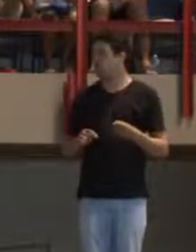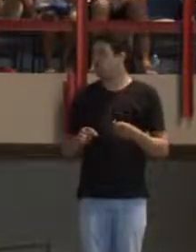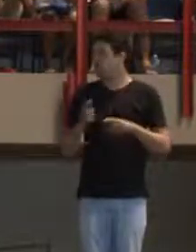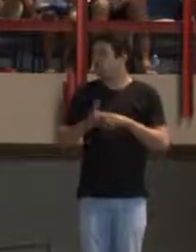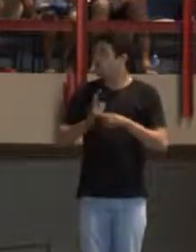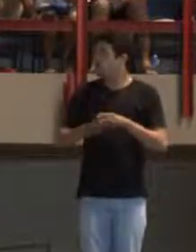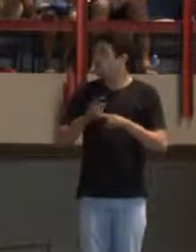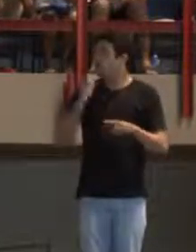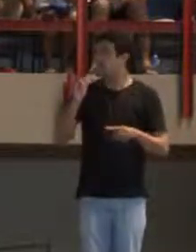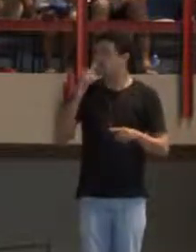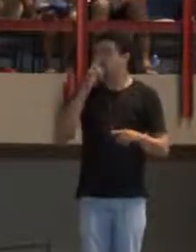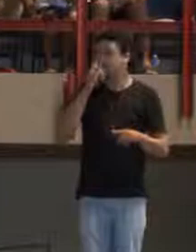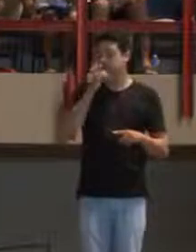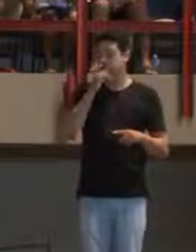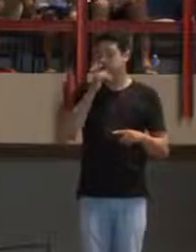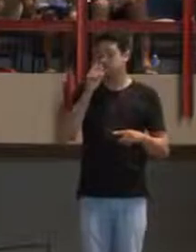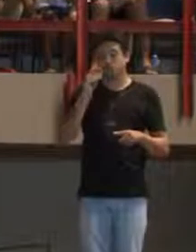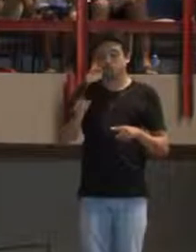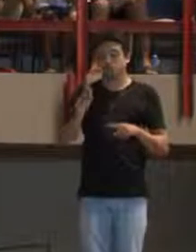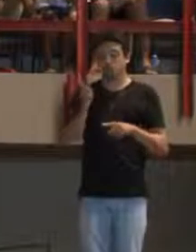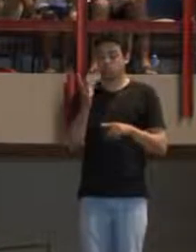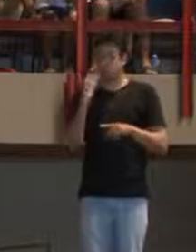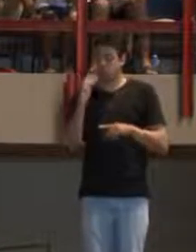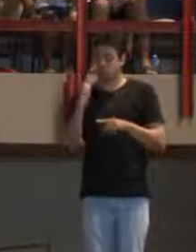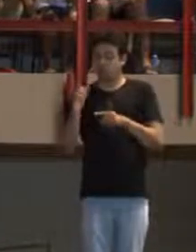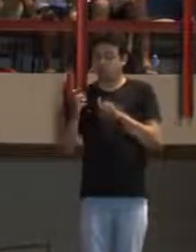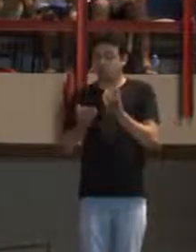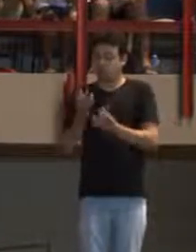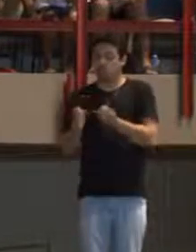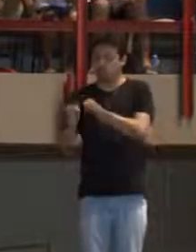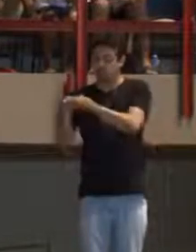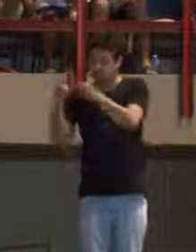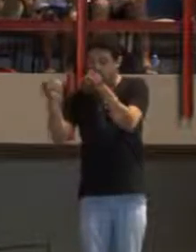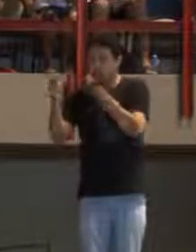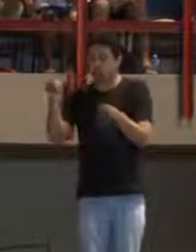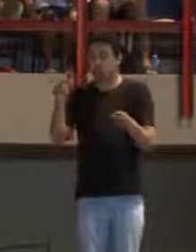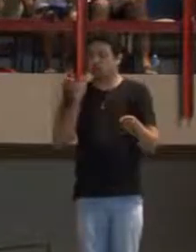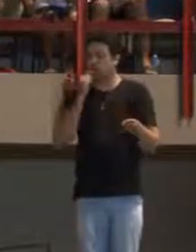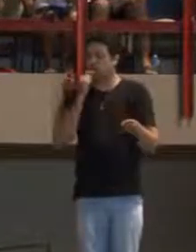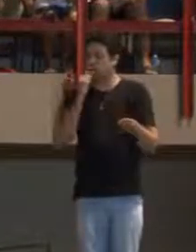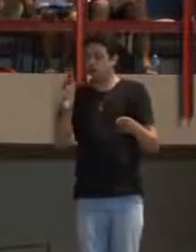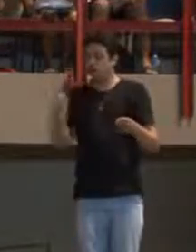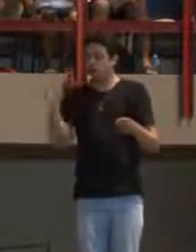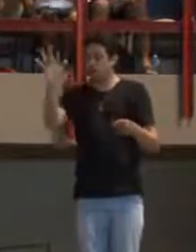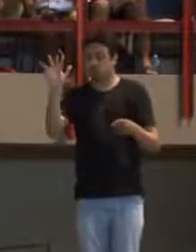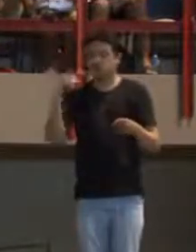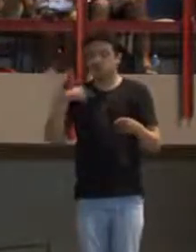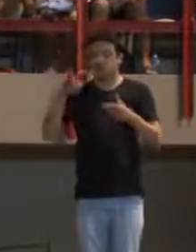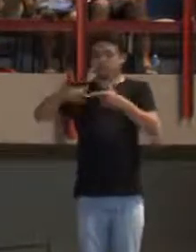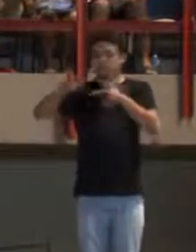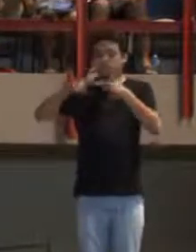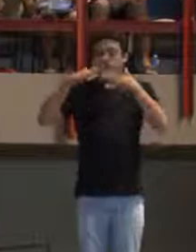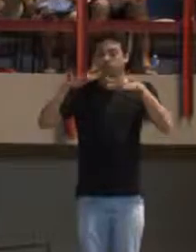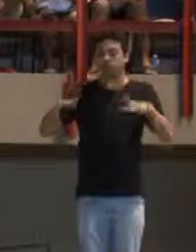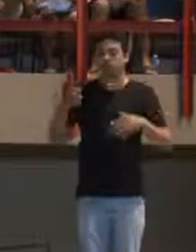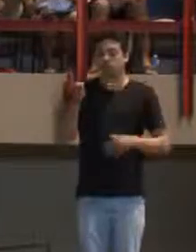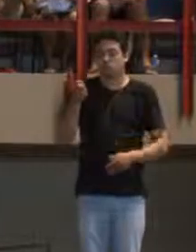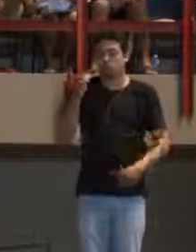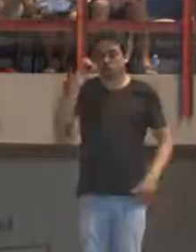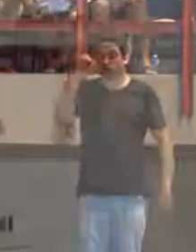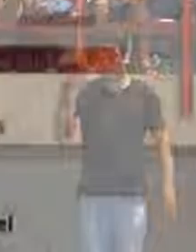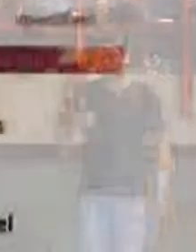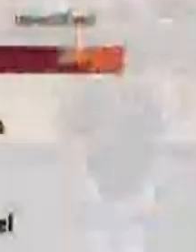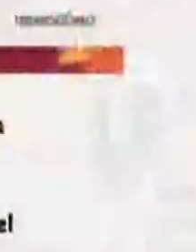se o produto da queima do hidrogênio é água, o impacto ambiental aí é quase zero. É um impacto ambiental muito